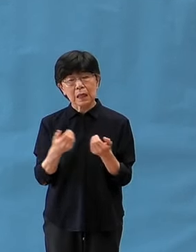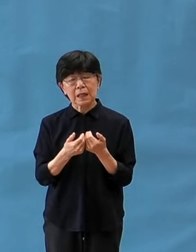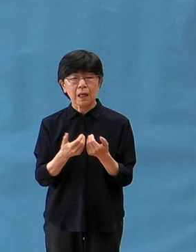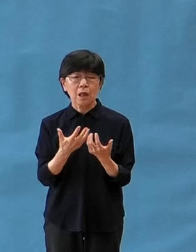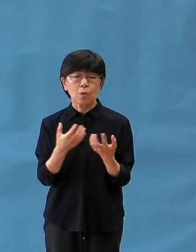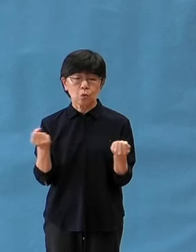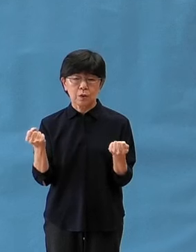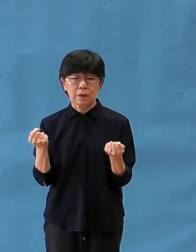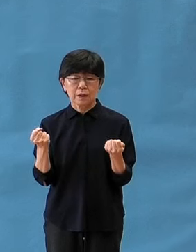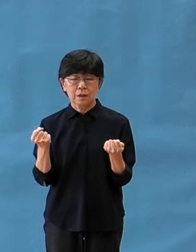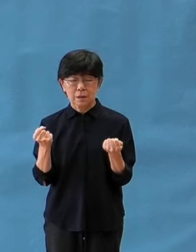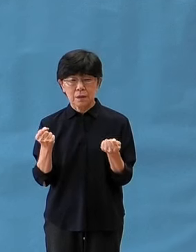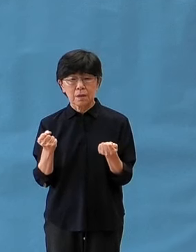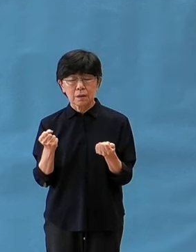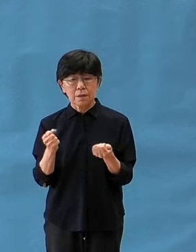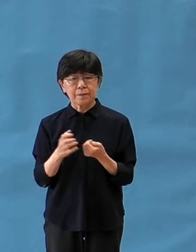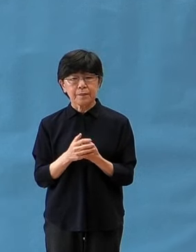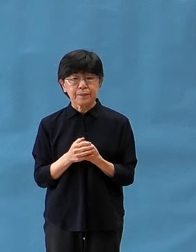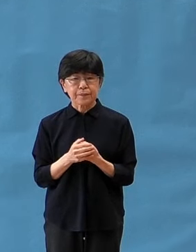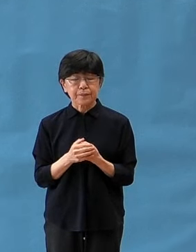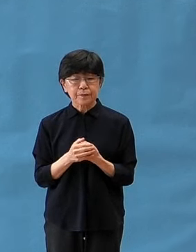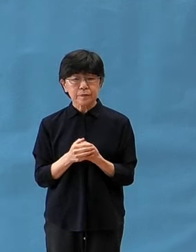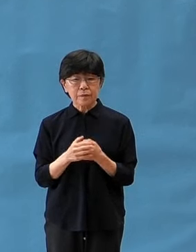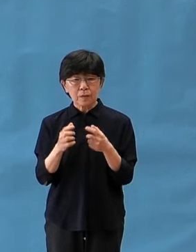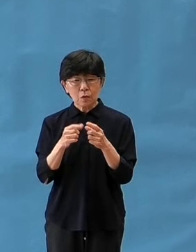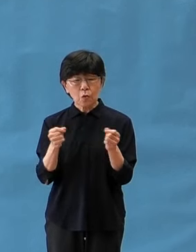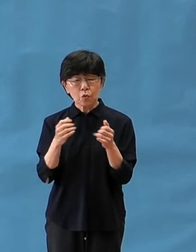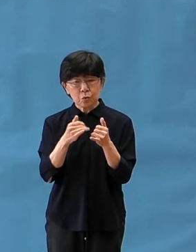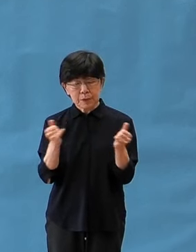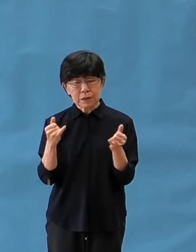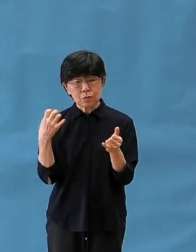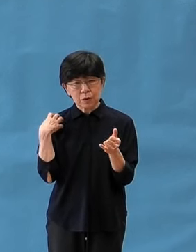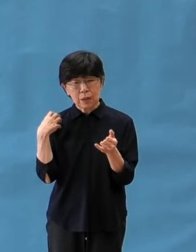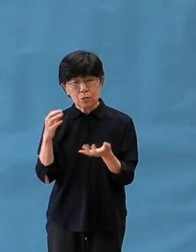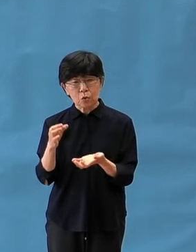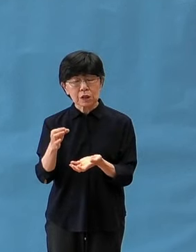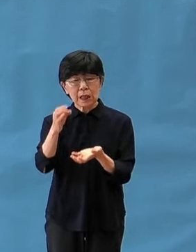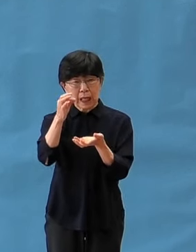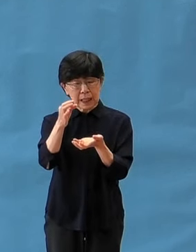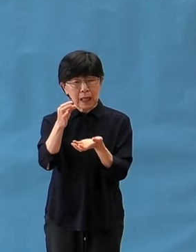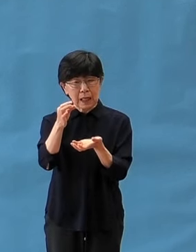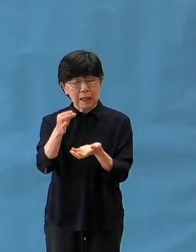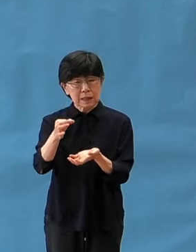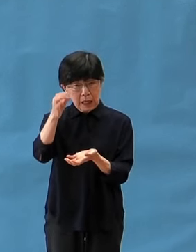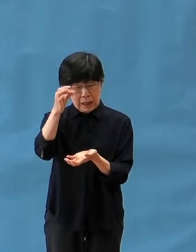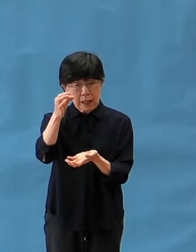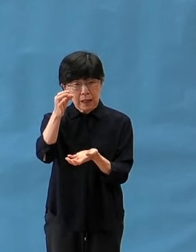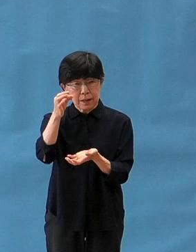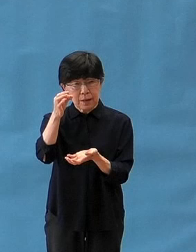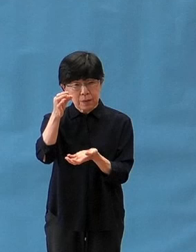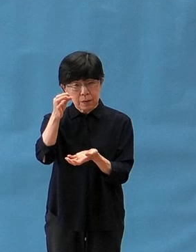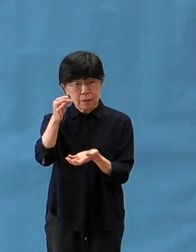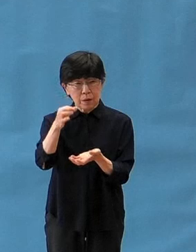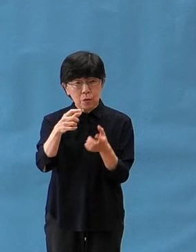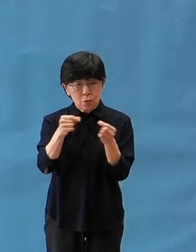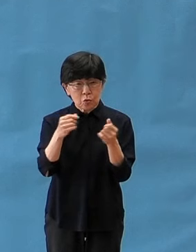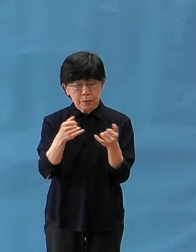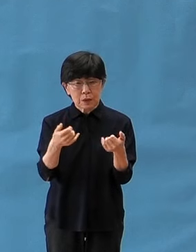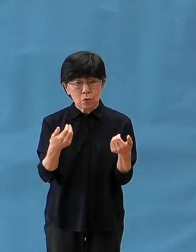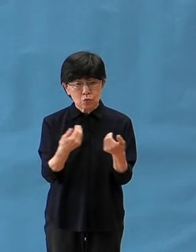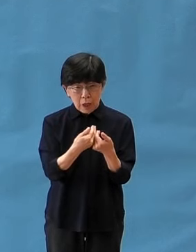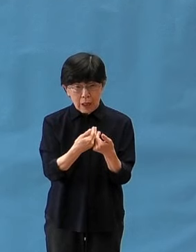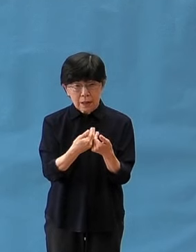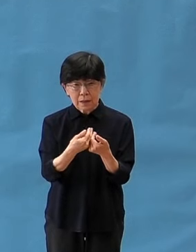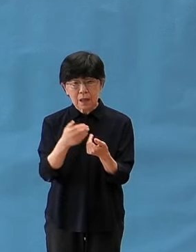ういう給付とセットになったその国民負担の引き上げですら国民のそのすごい反発を受けているっていう